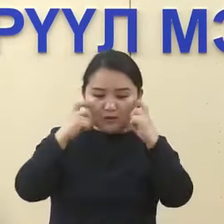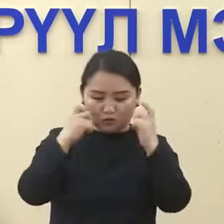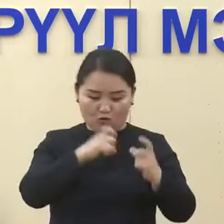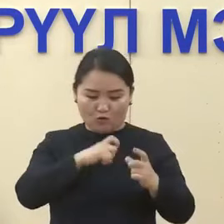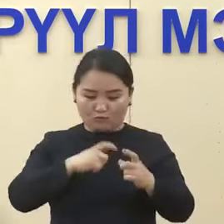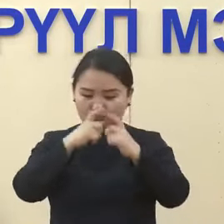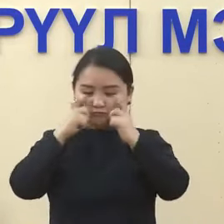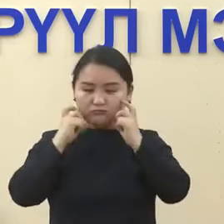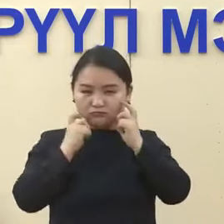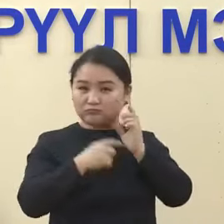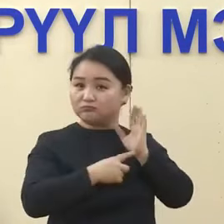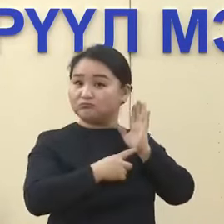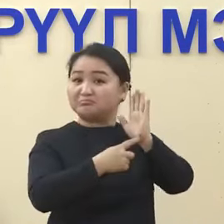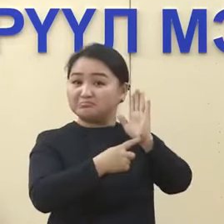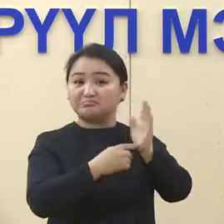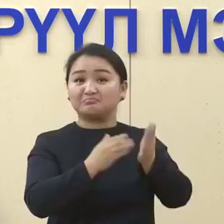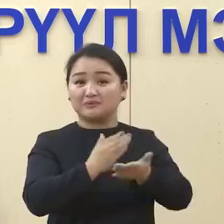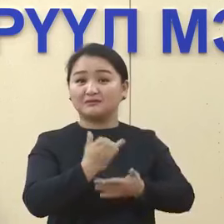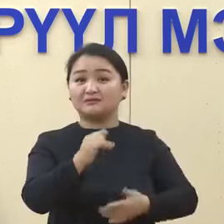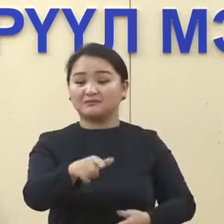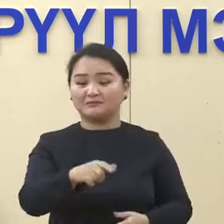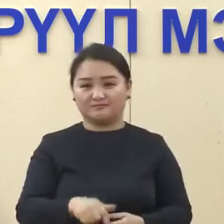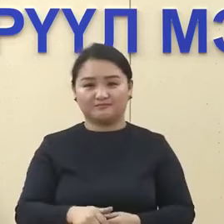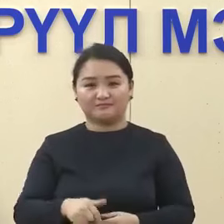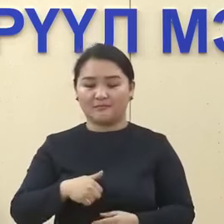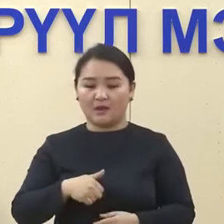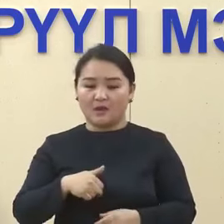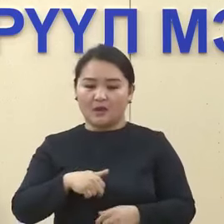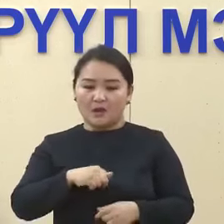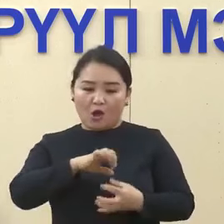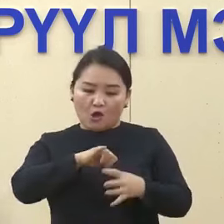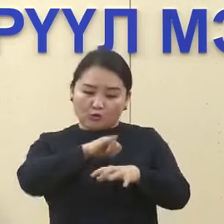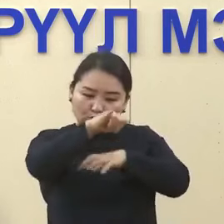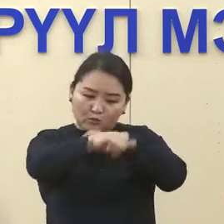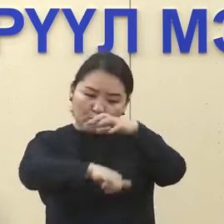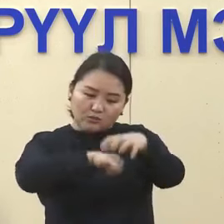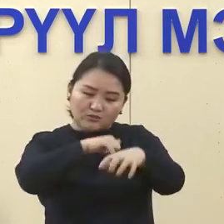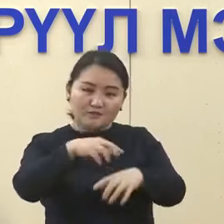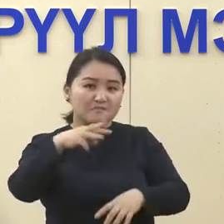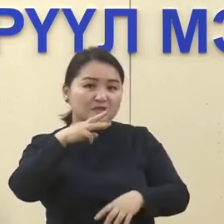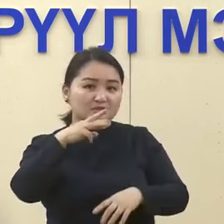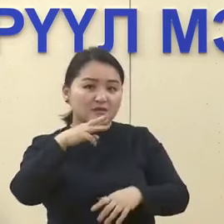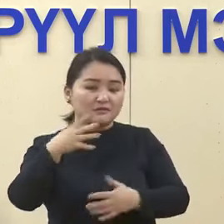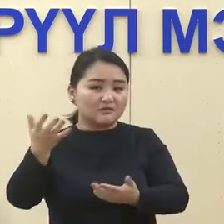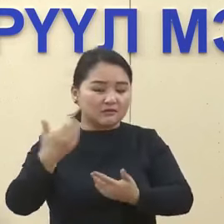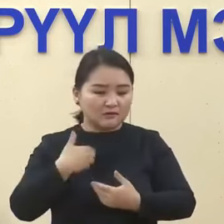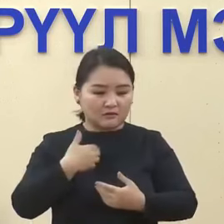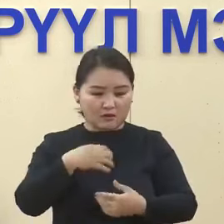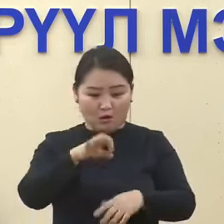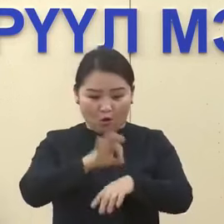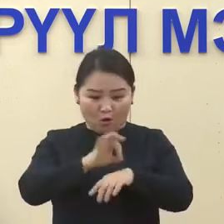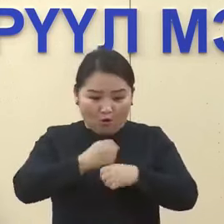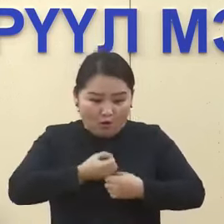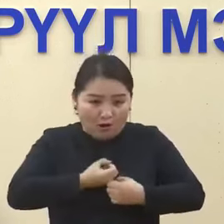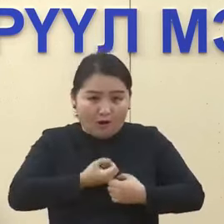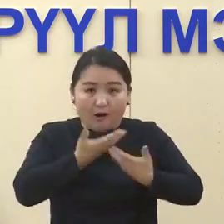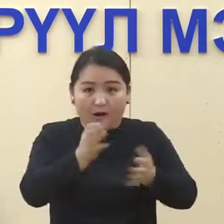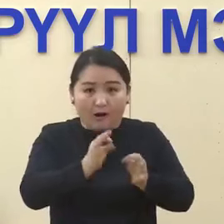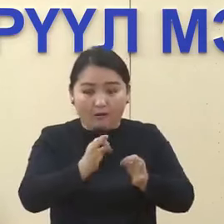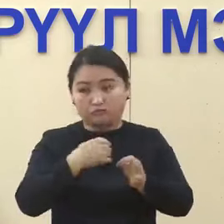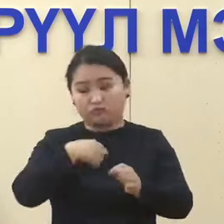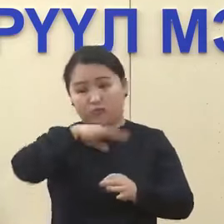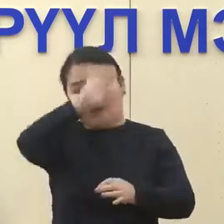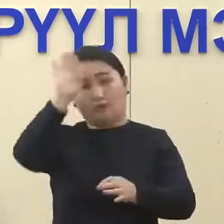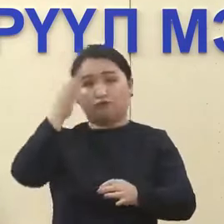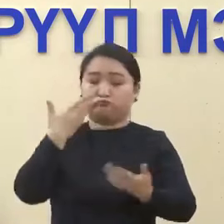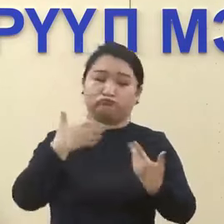За, ер нь бол халдвар сүлийн үед бол олон улсад мэдээлж байгаагаар шинж тэмдэггүй буюу олонний дунд харилцаанд орж